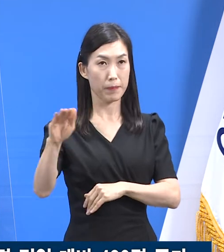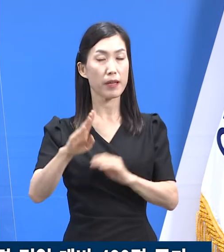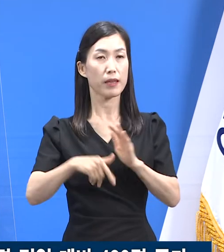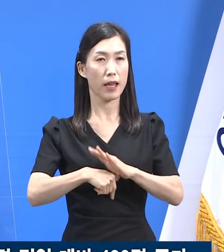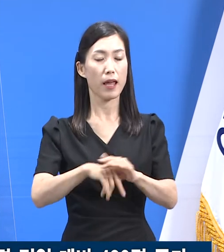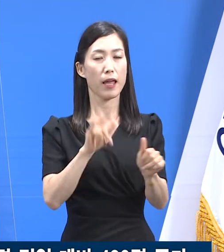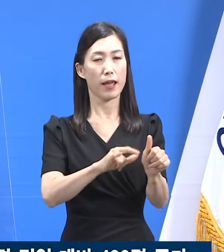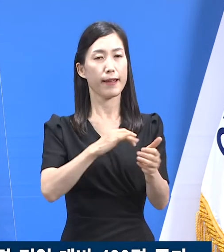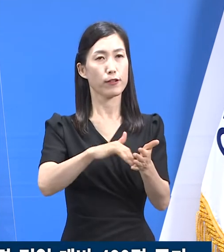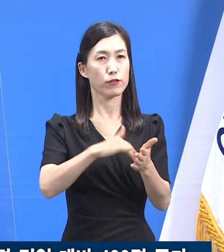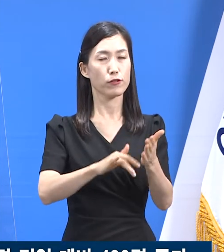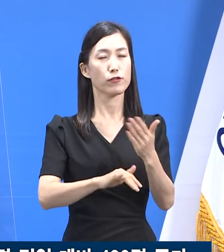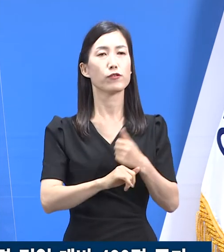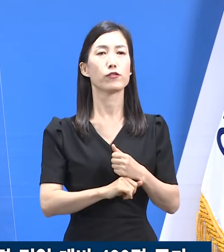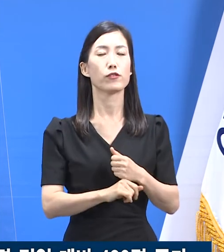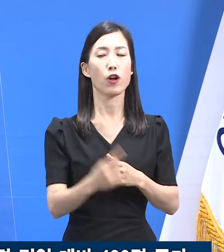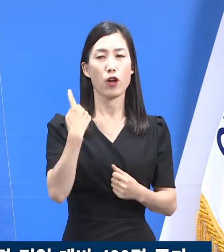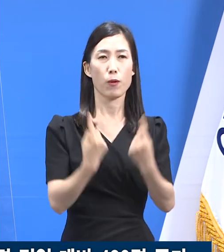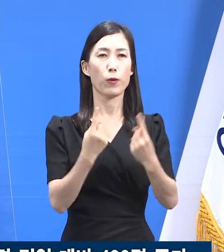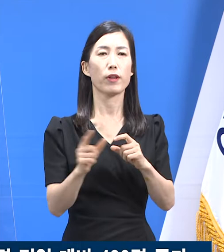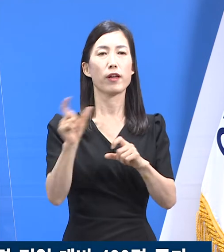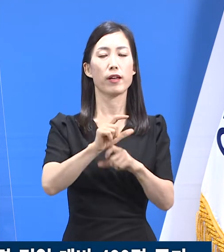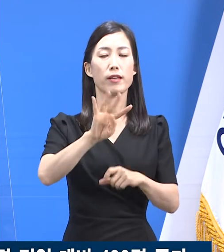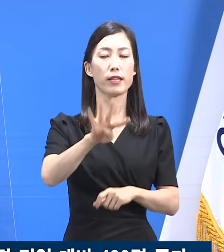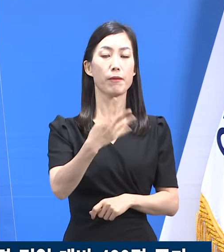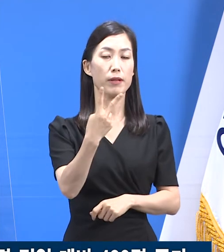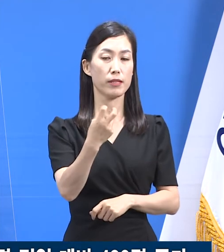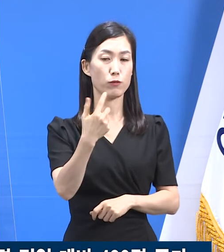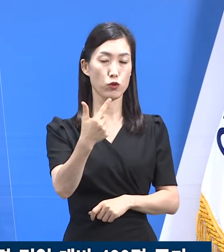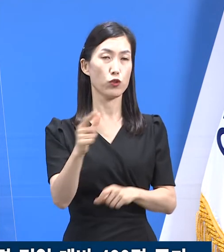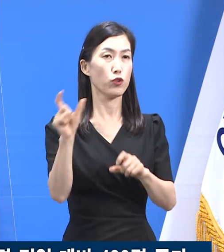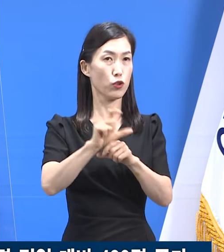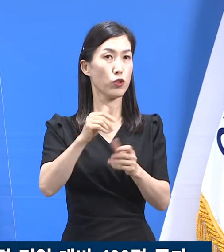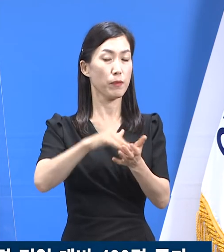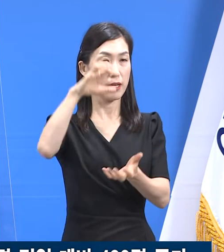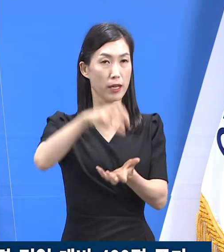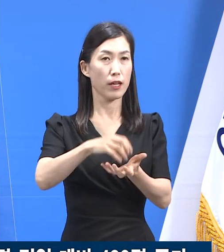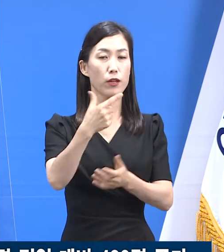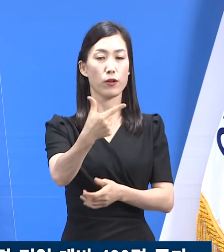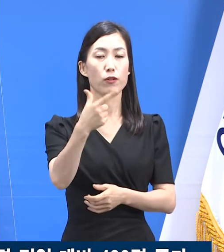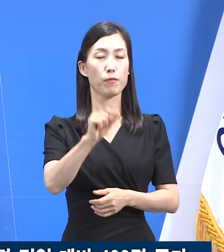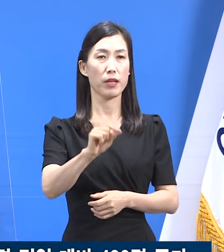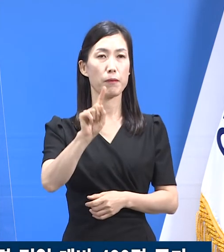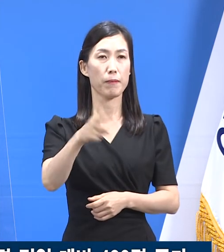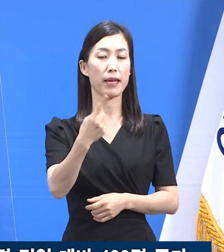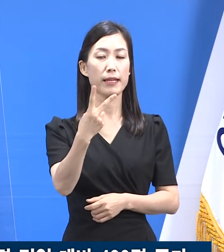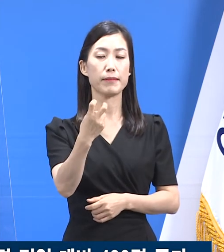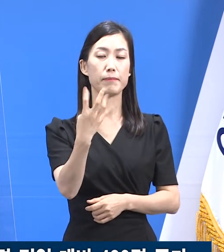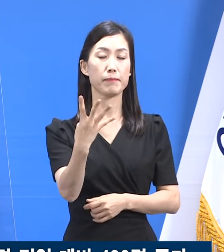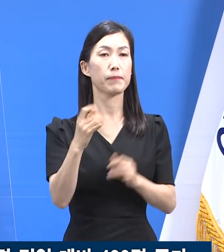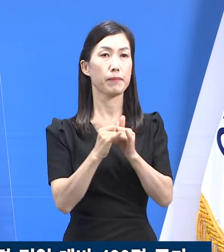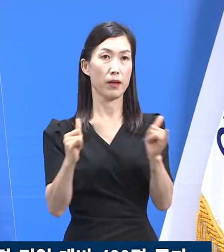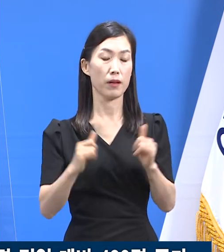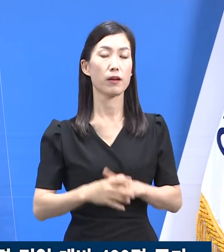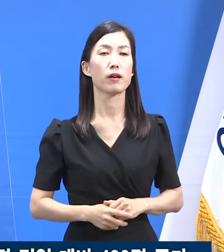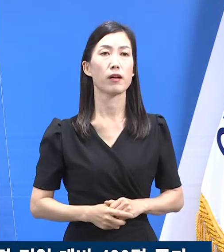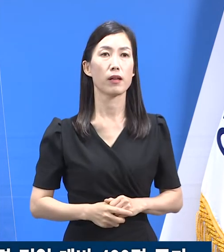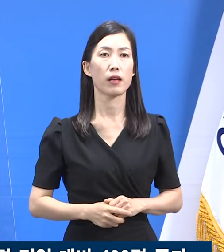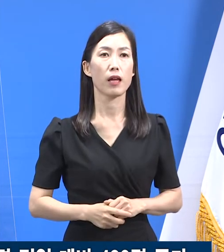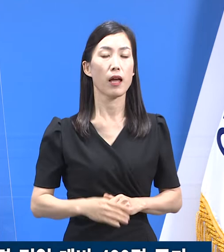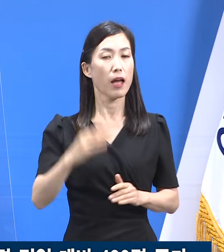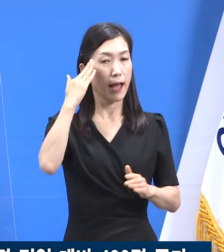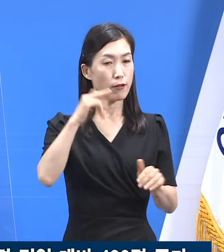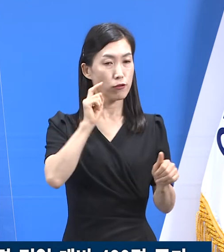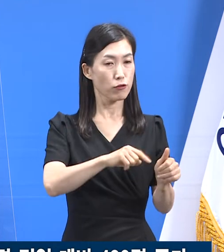수는 전일 오전 0시 대비 420명 증가한 총 6만 124명입니다.